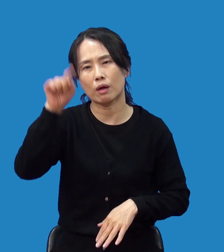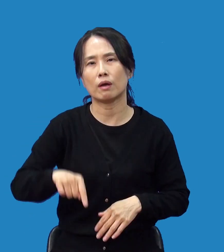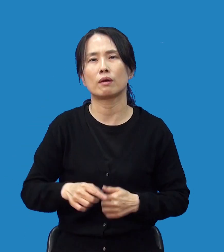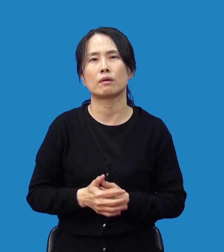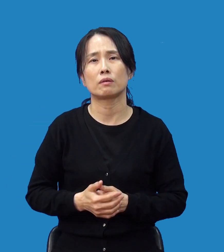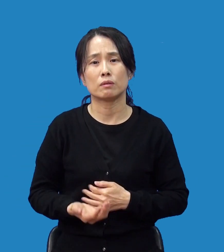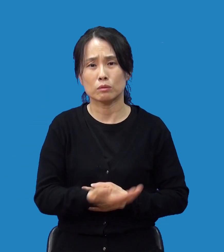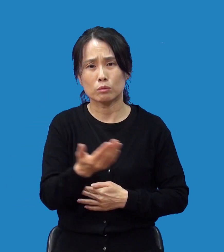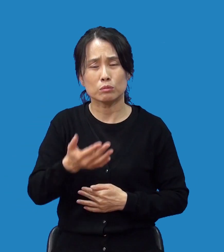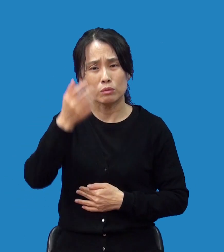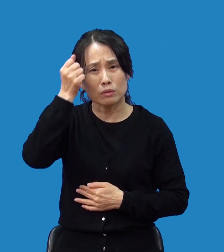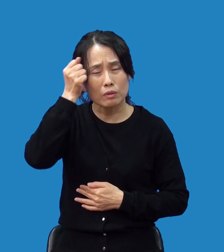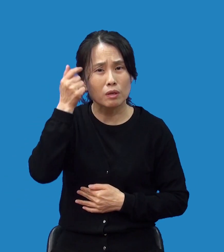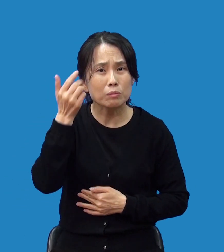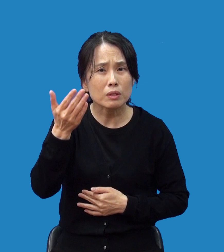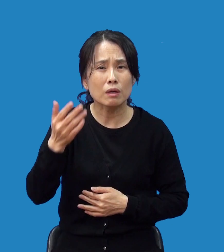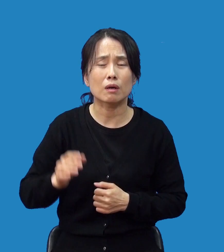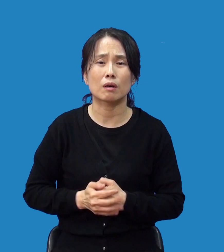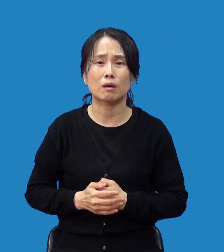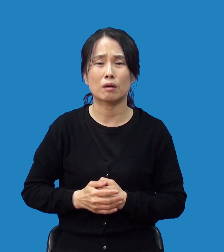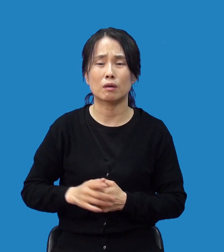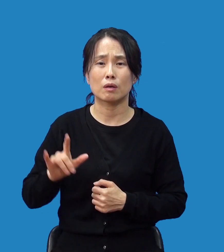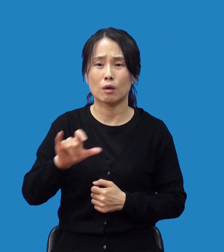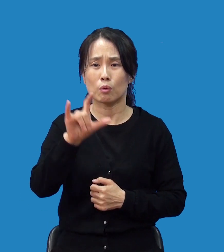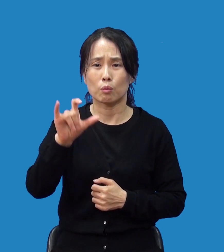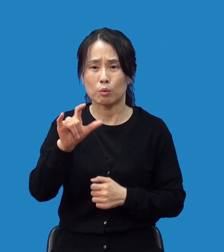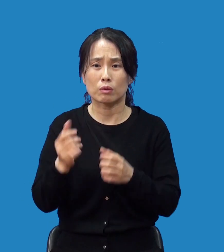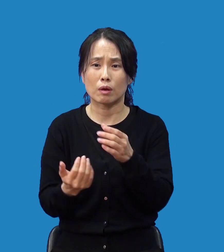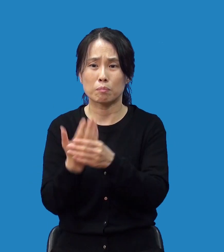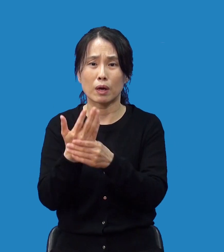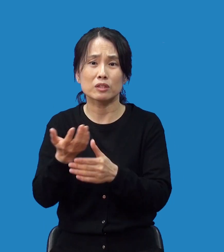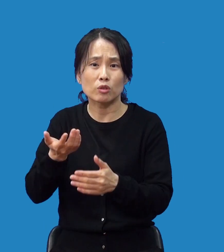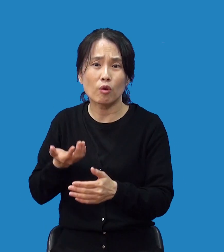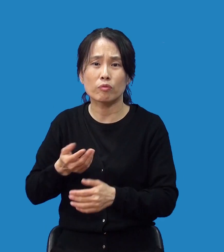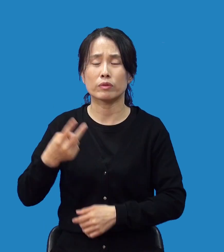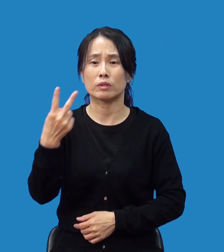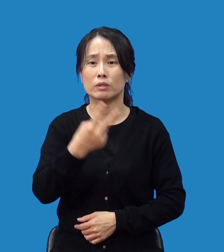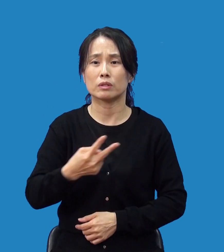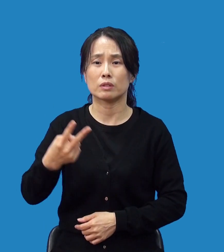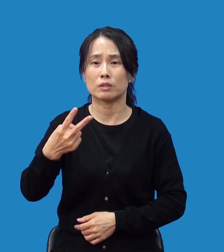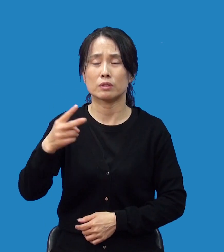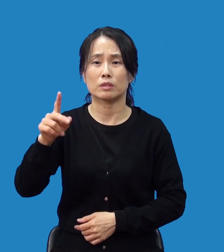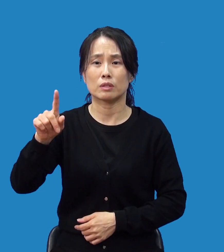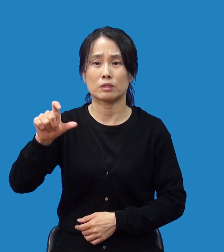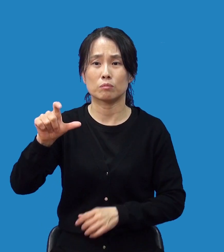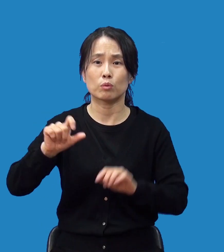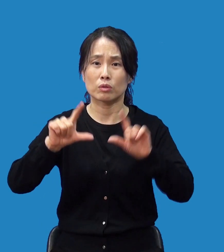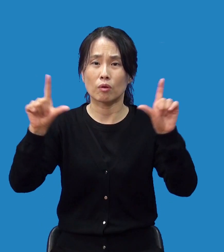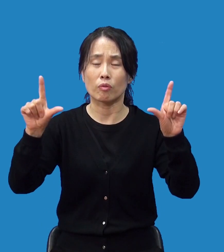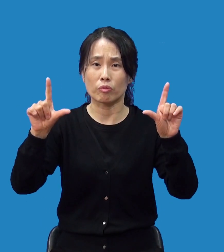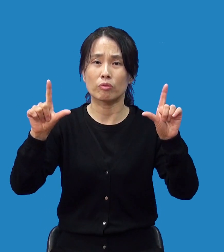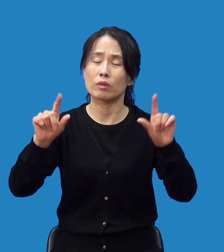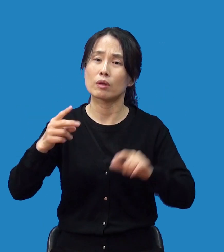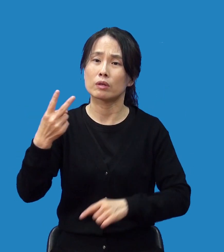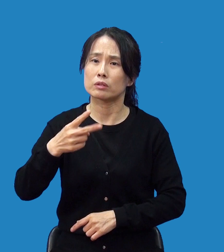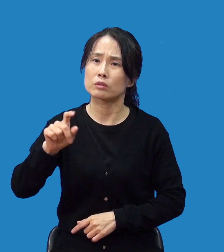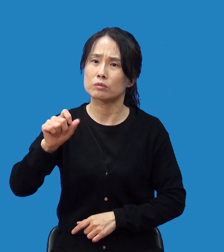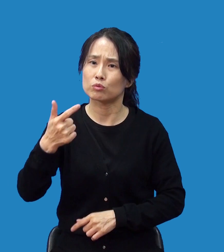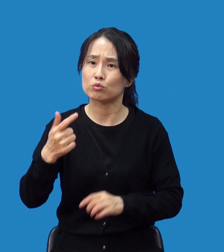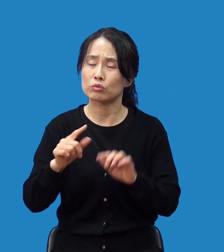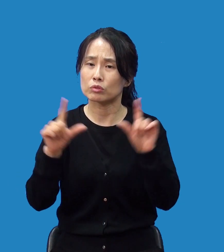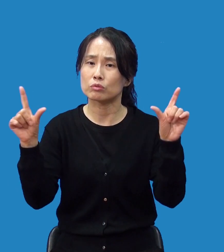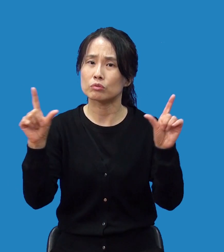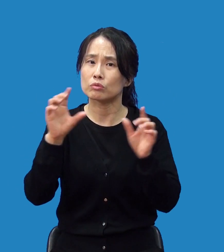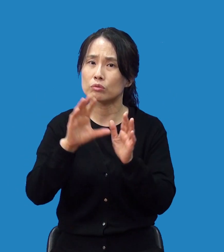기억하시지요? 코로나 사태가 터지기 이전 2015년도, 그 이후에 16년도에는